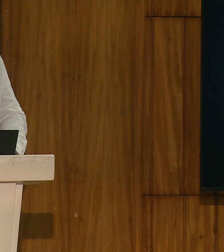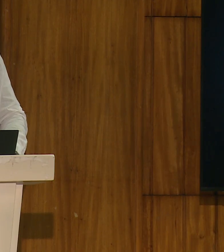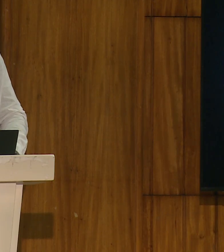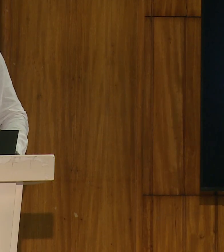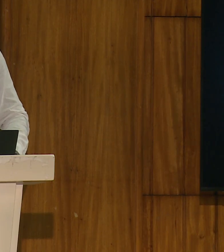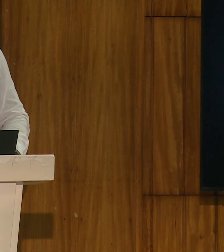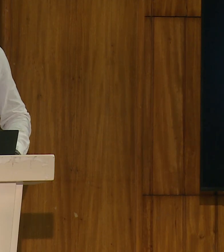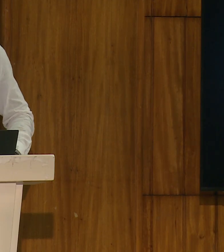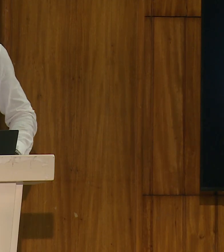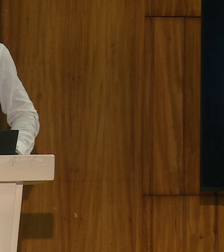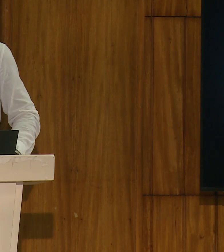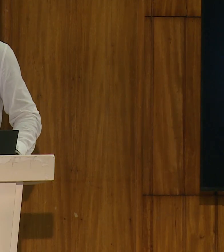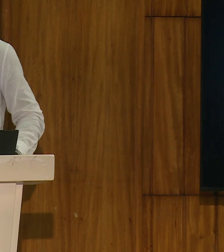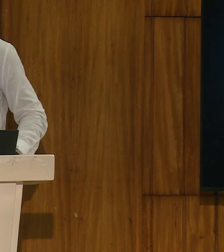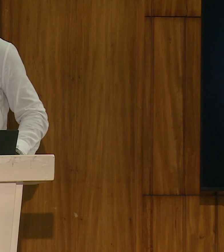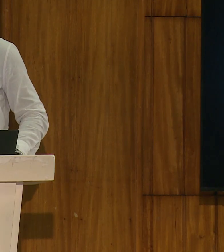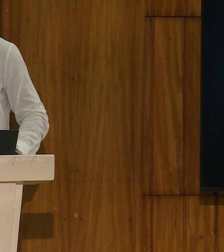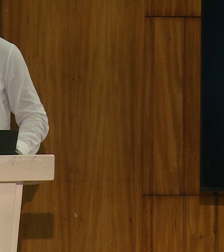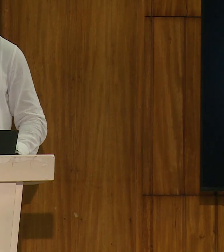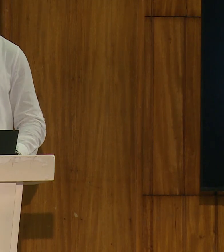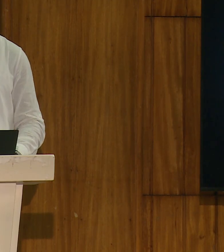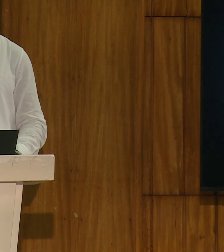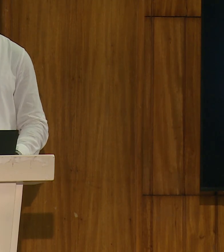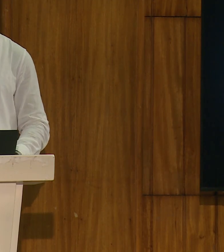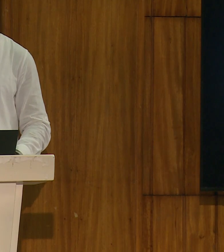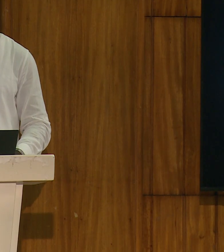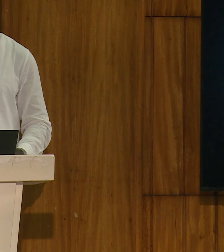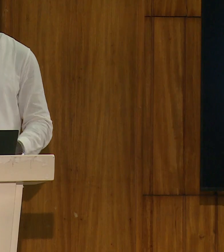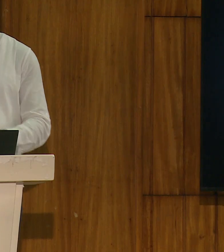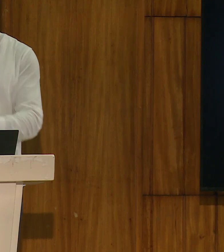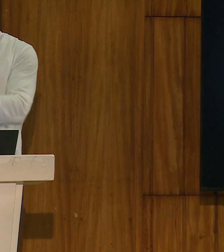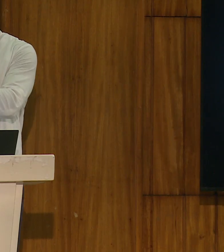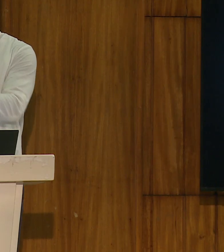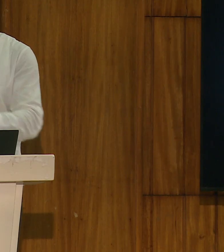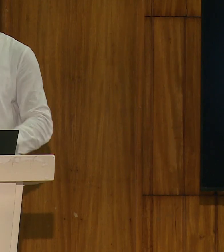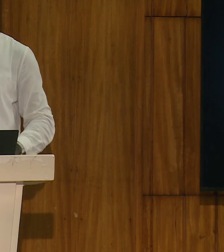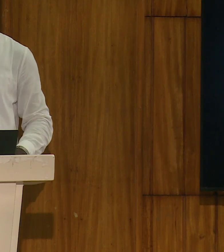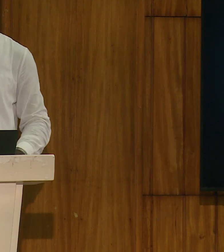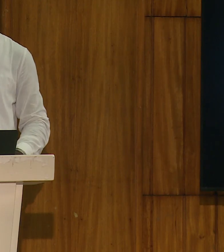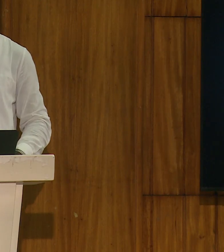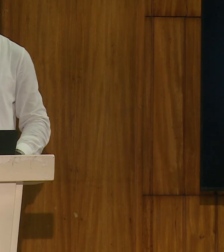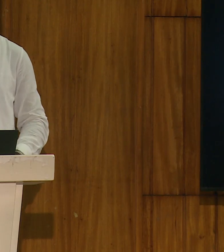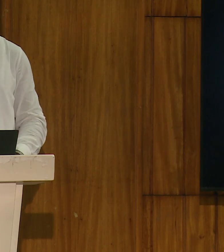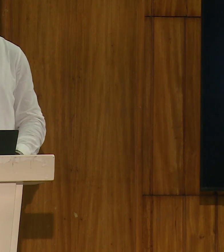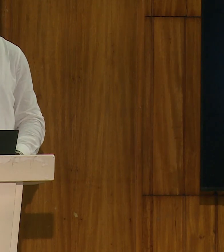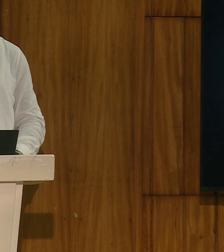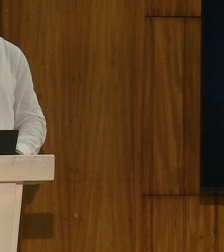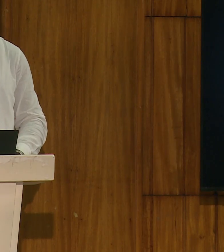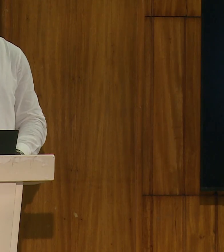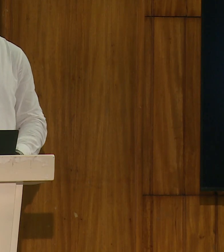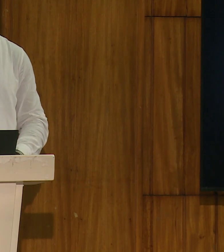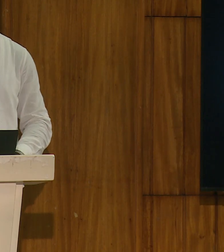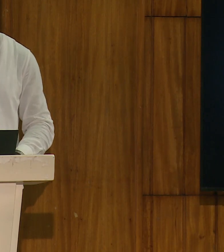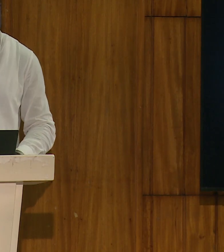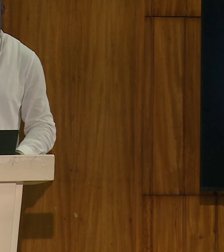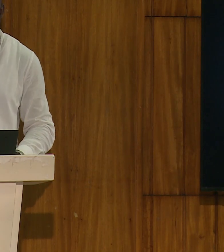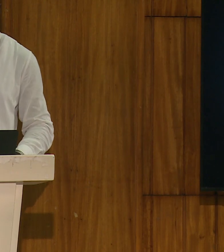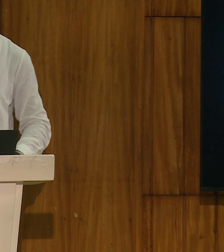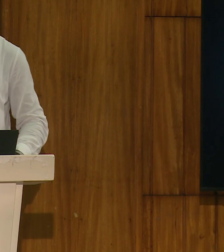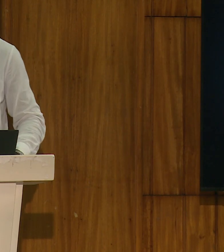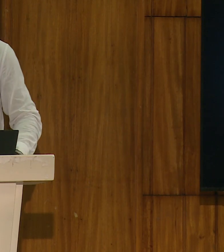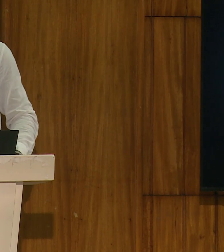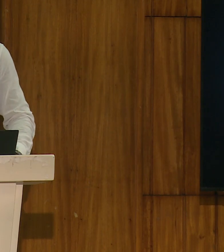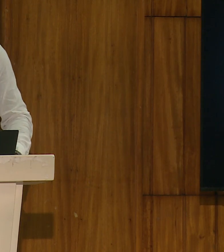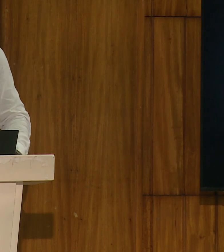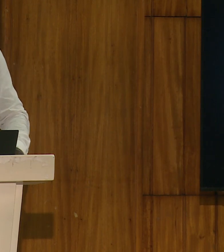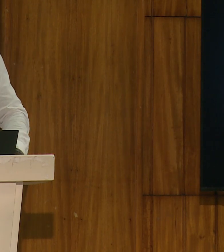con los jóvenes y adolescentes, que se llama María Ángela Consuelo, y es una de las que trabaja con jóvenes y adolescentes que viven con